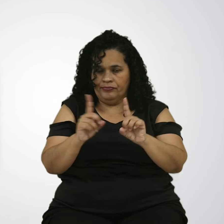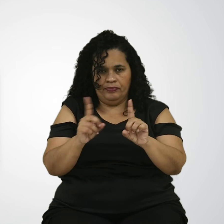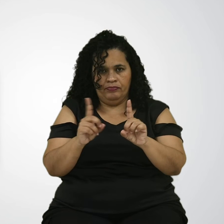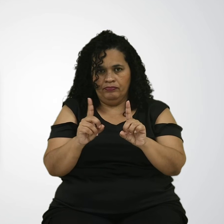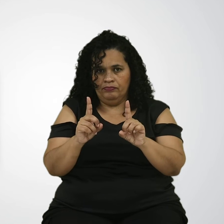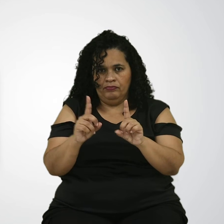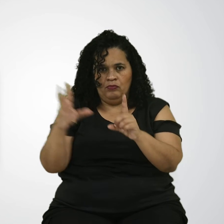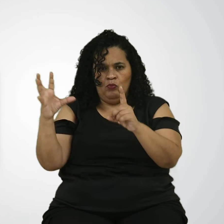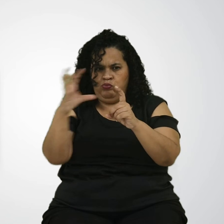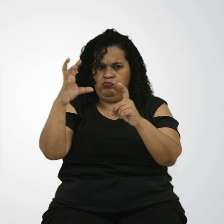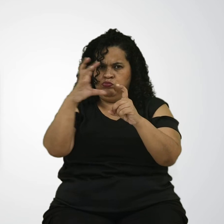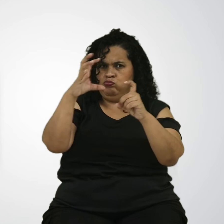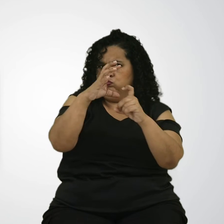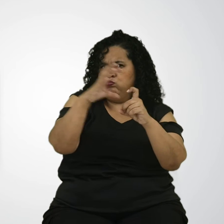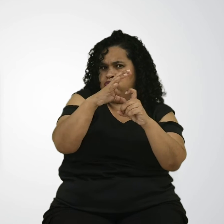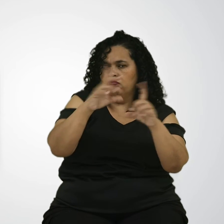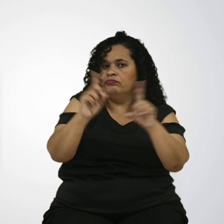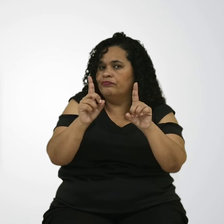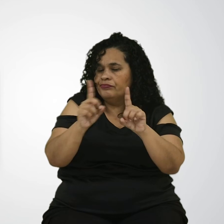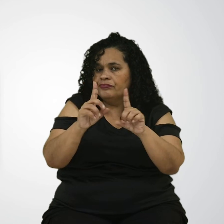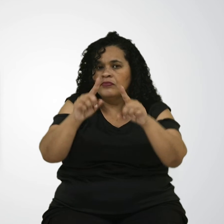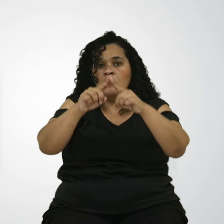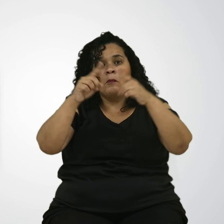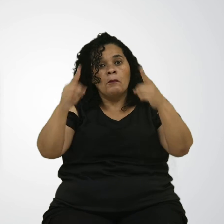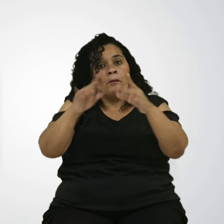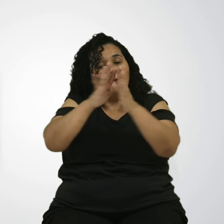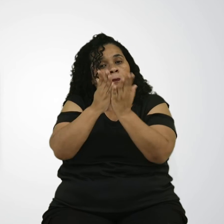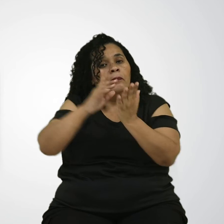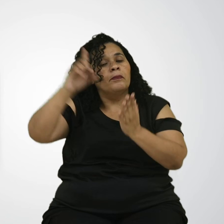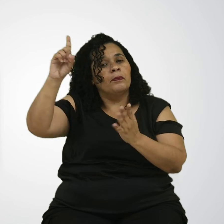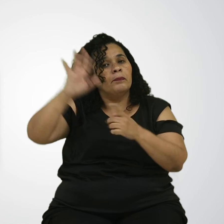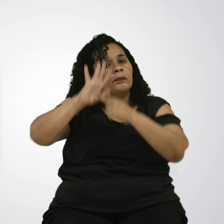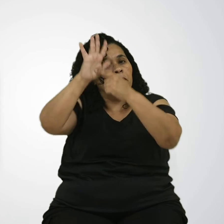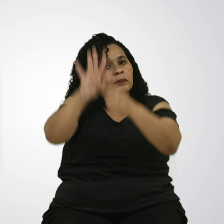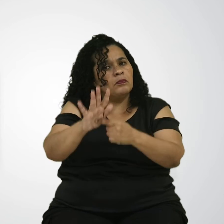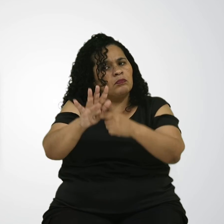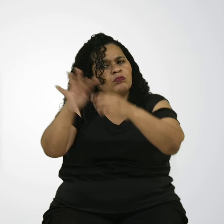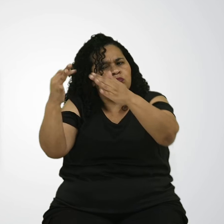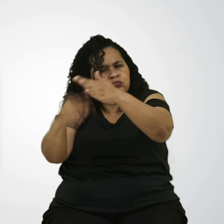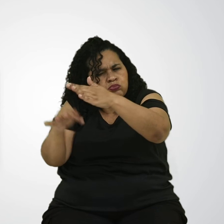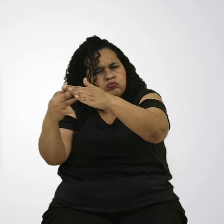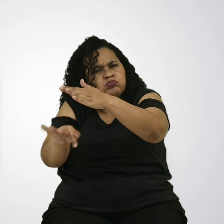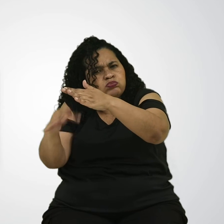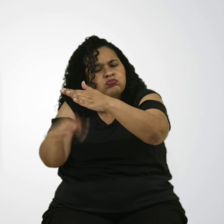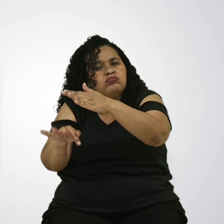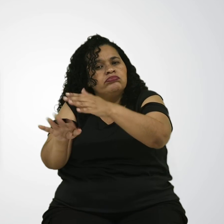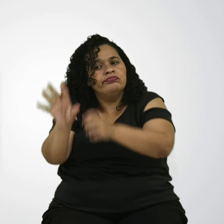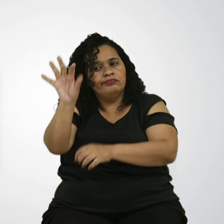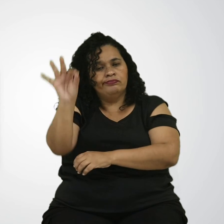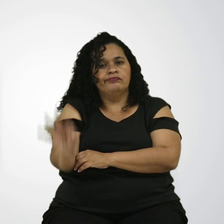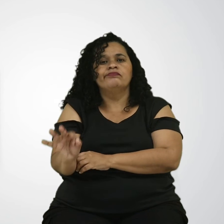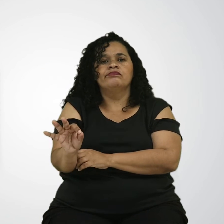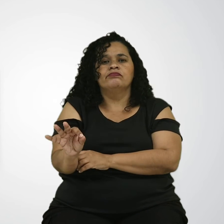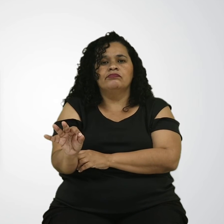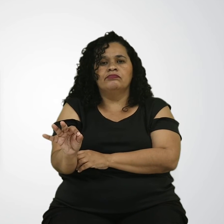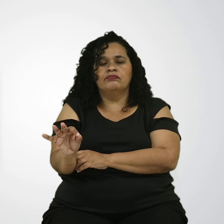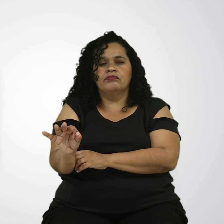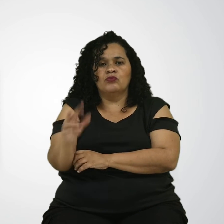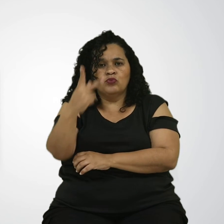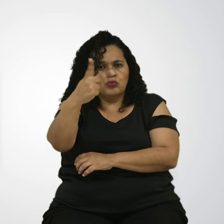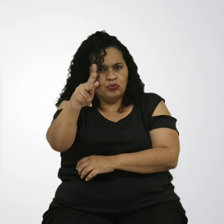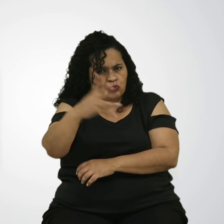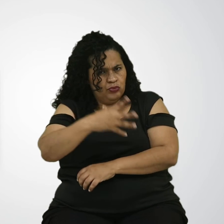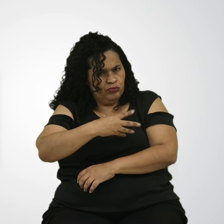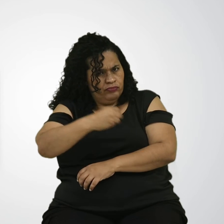Nem de violência. Nem de violência, mas ela fala que filhos devem ser disciplinados. Se o seu filho não aprender a ouvir não